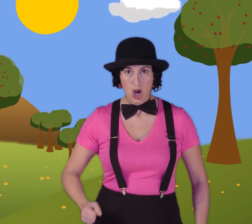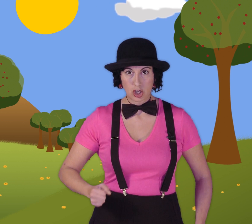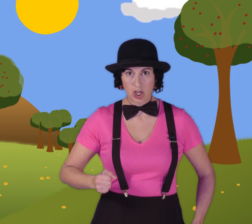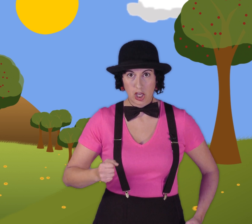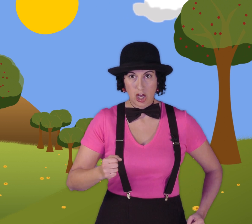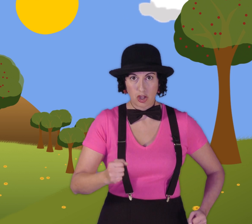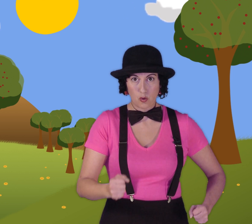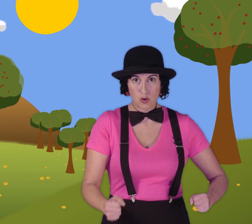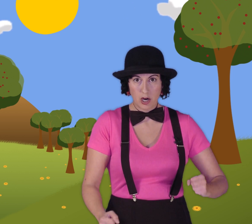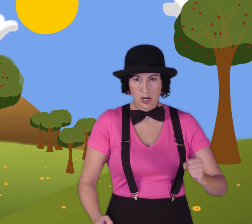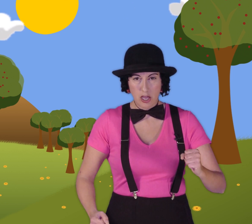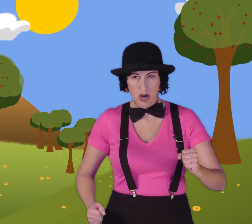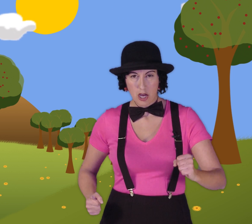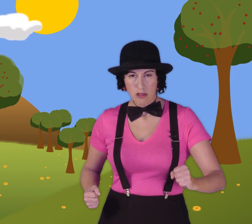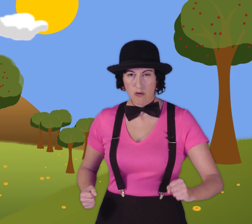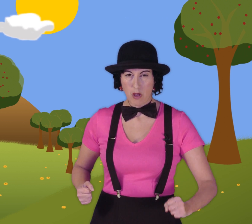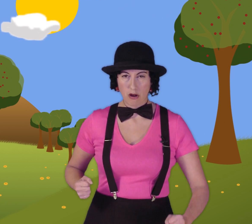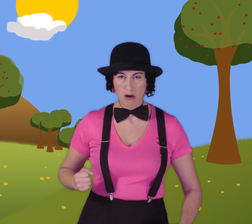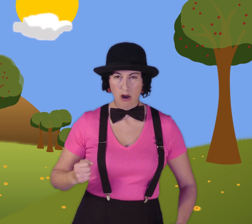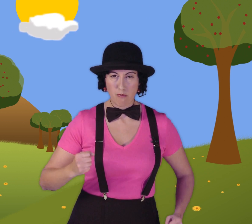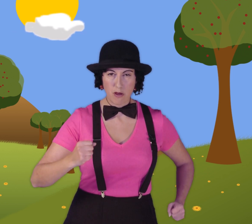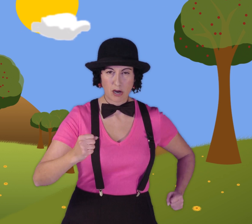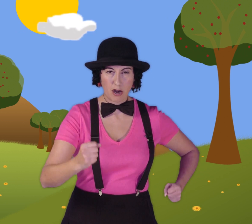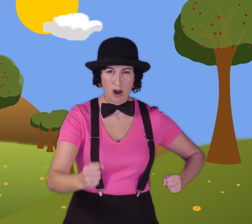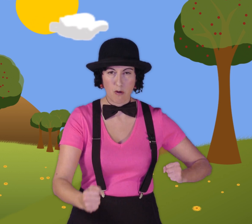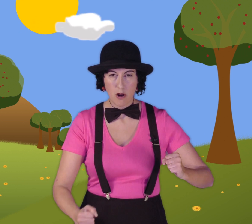Así que el gigante cogió carrerilla, dijo, voy a saltar el árbol, voy a saltar el árbol.